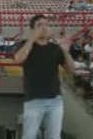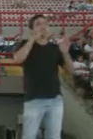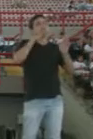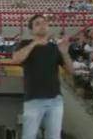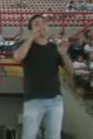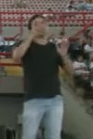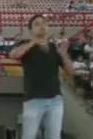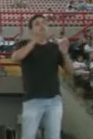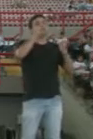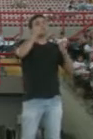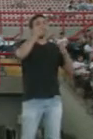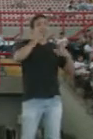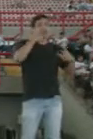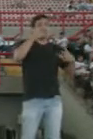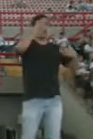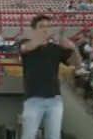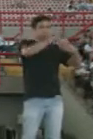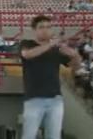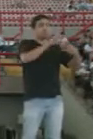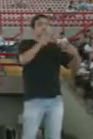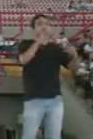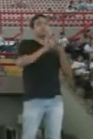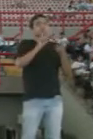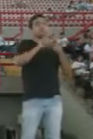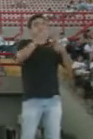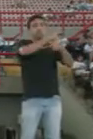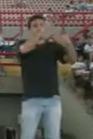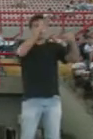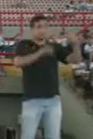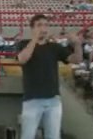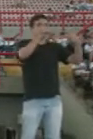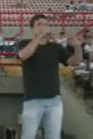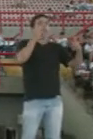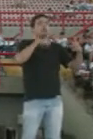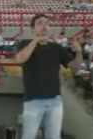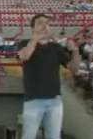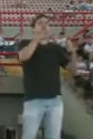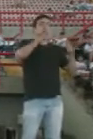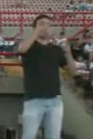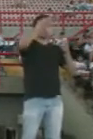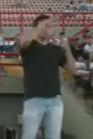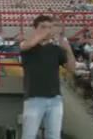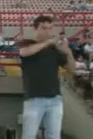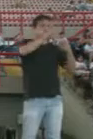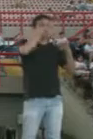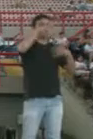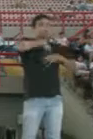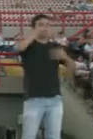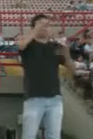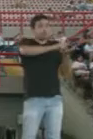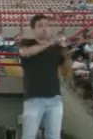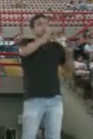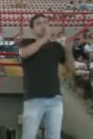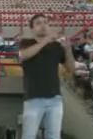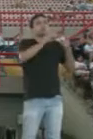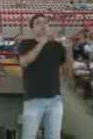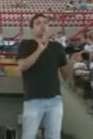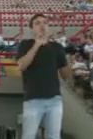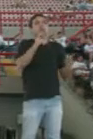conotativa, que é a figurada. A sua redação de vestibular é o texto denotativo, no sentido real, e ele é